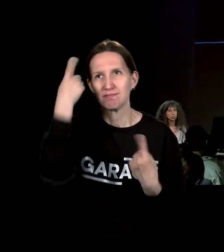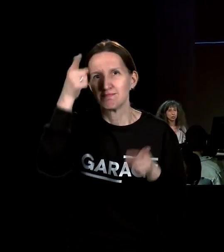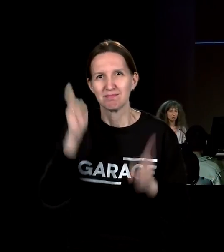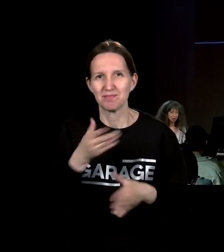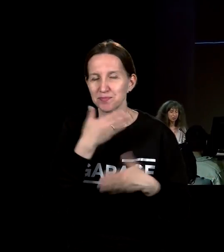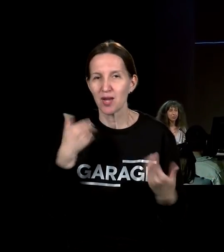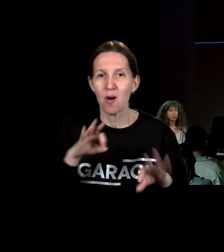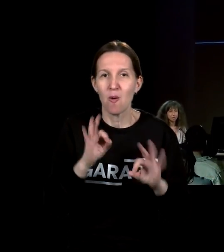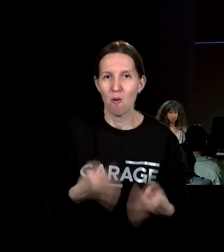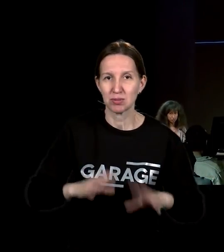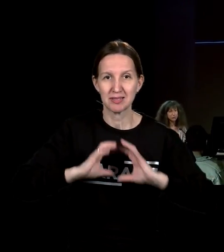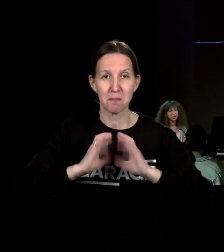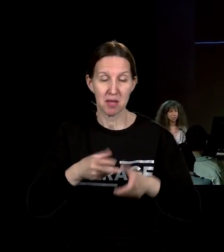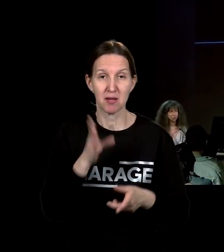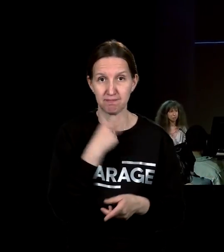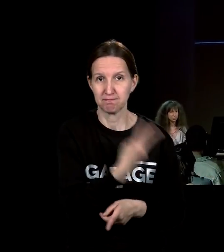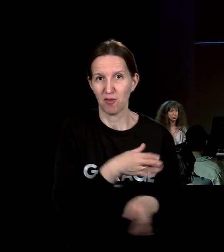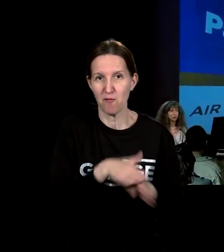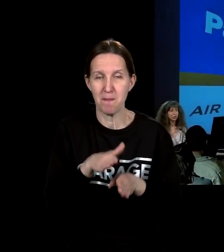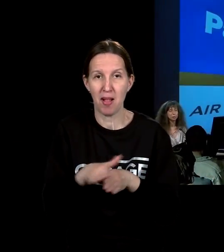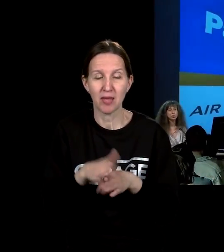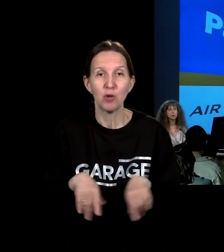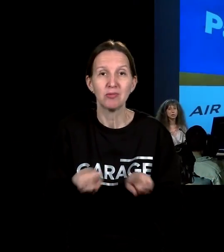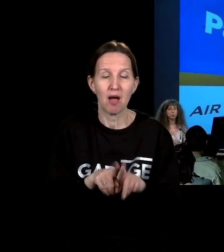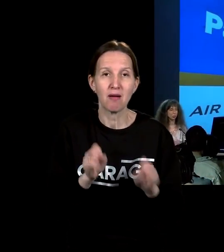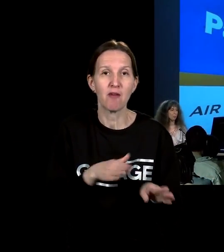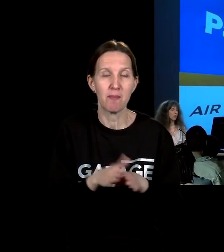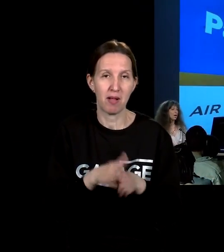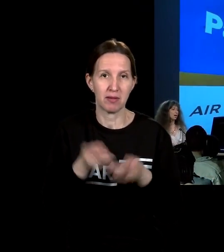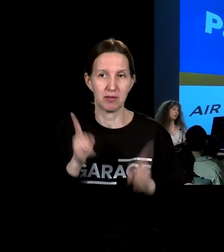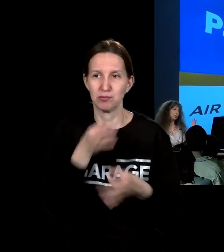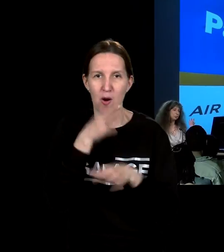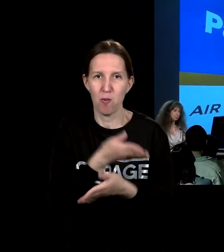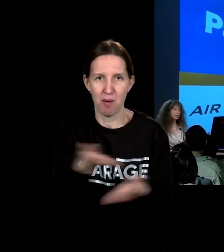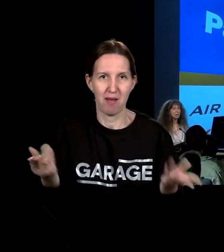утопического образа мира выполняют так, как и выполняет игрушка.